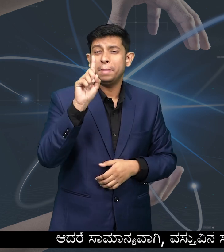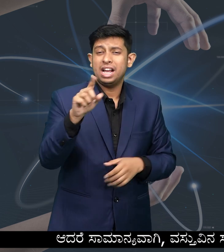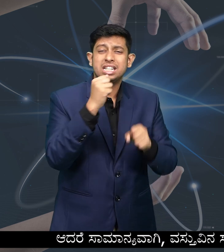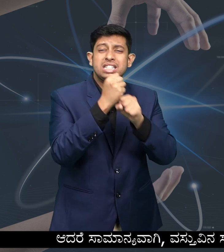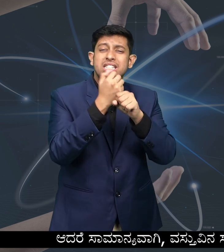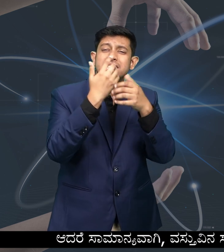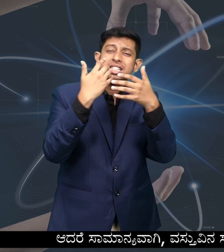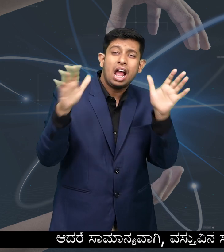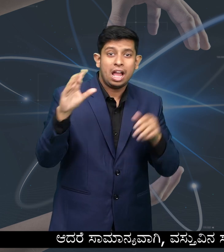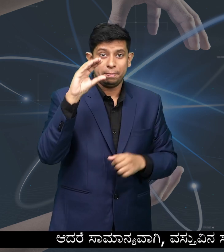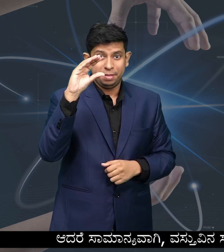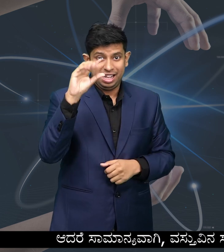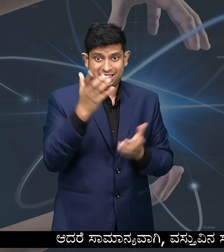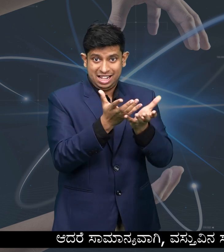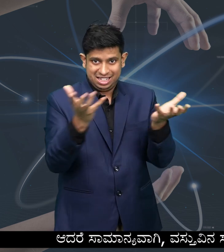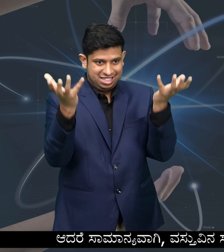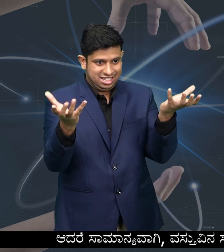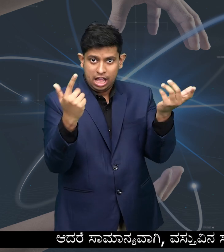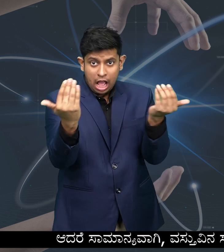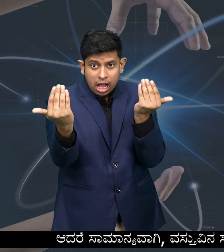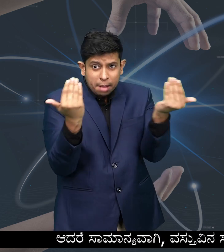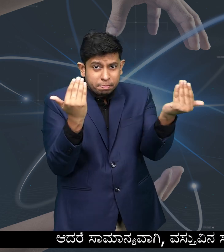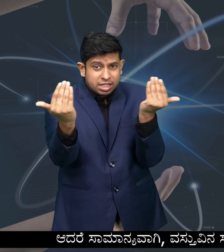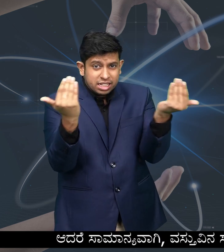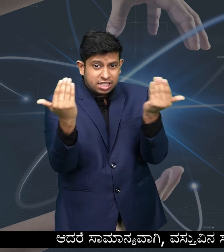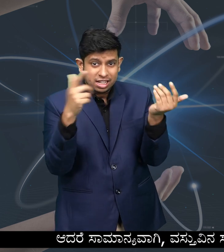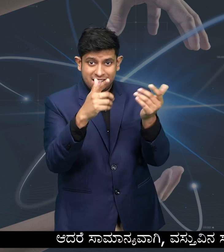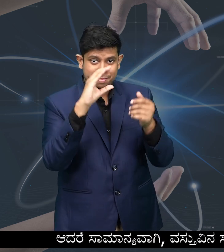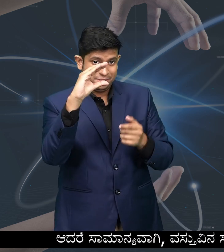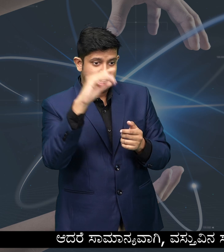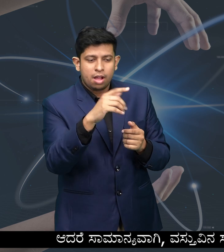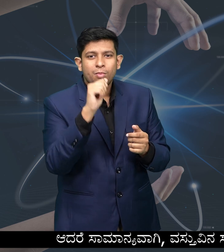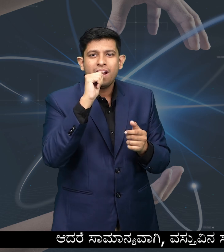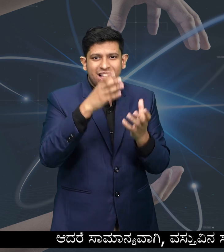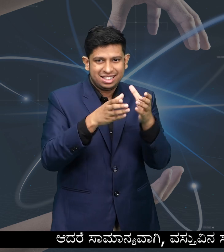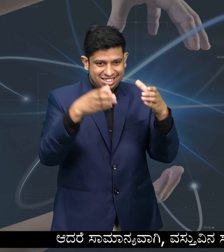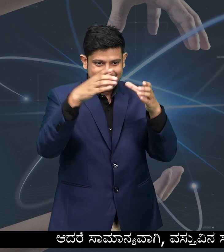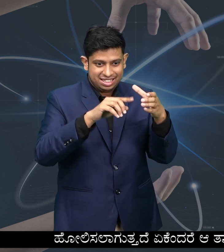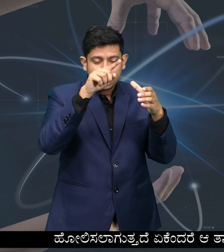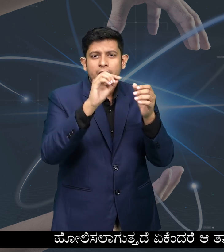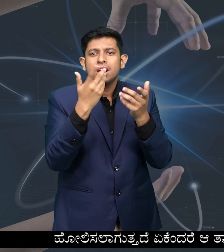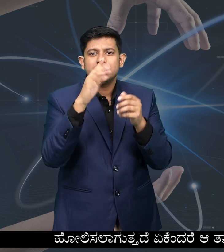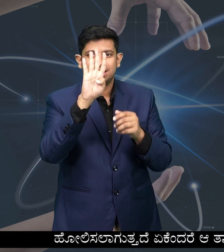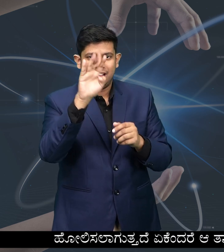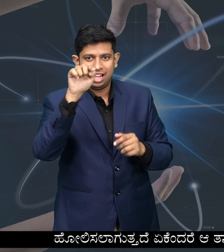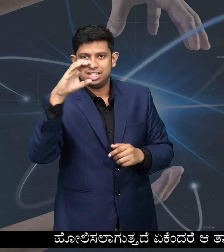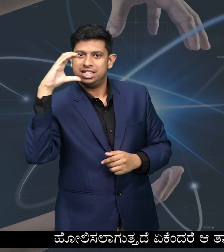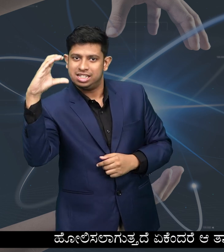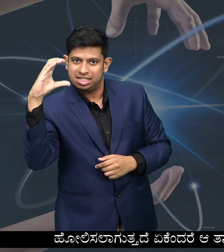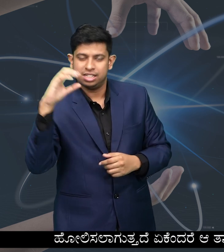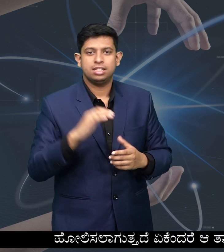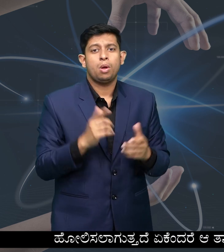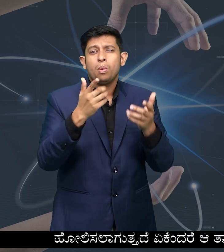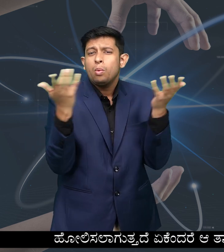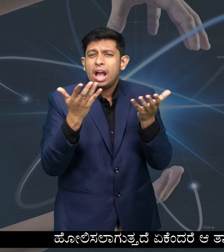ಆದರೆ ಸಾಮಾನ್ಯವಾಗಿ ವಸ್ತುವಿನ ಸಾಂದ್ರತೆಯನ್ನ 4 ಡಿಗ್ರಿ ಸೆಲ್ಸಿಯಸ್ನಲ್ಲಿ ನೀರಿನ ಸಾಂದ್ರತೆಯೊಂದಿಗೆ ಹೋಲಿಸಲಾಗುತ್ತೆ, ಏಕೆಂದ್ರೆ